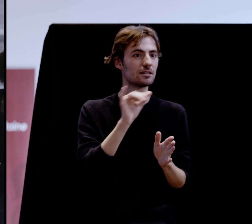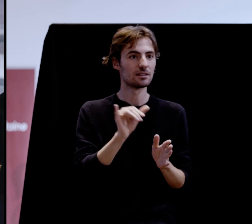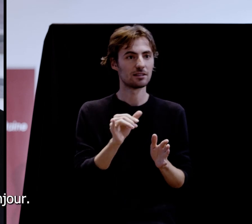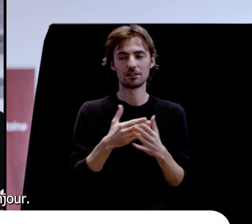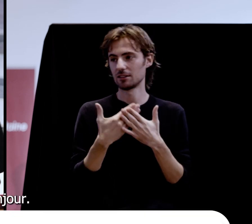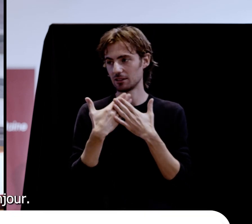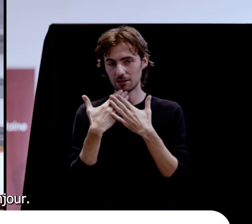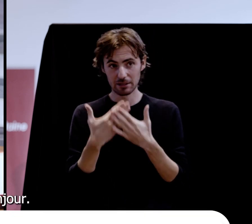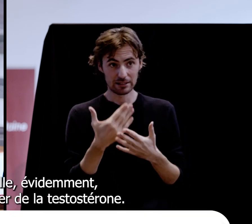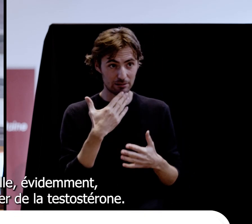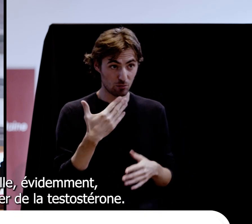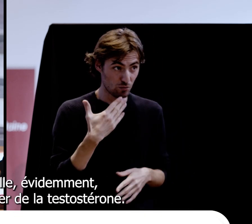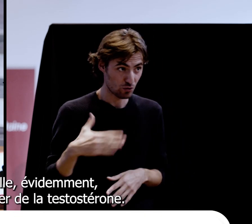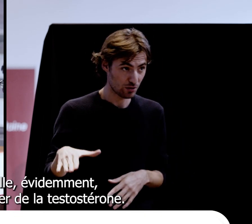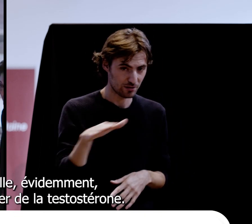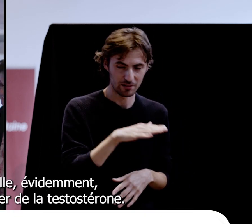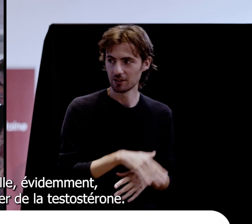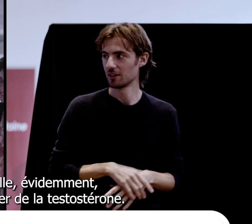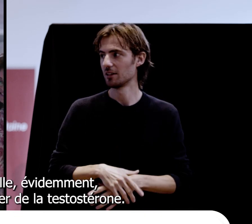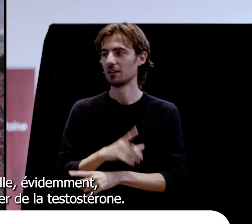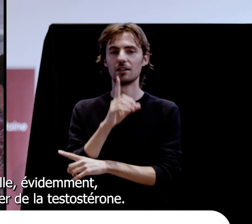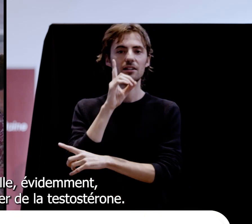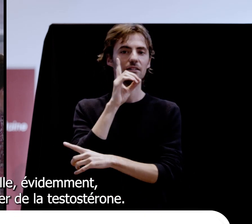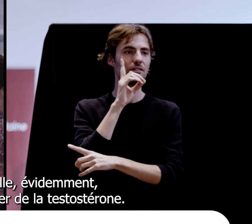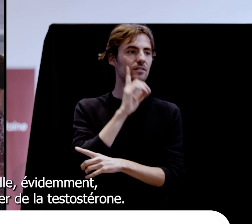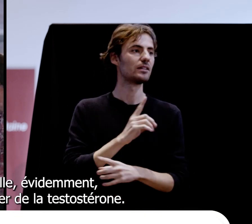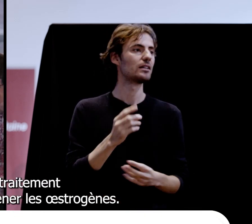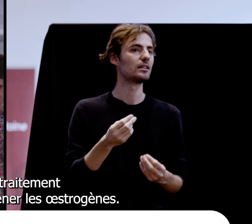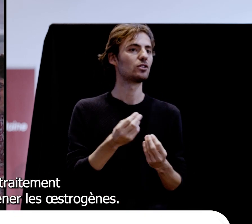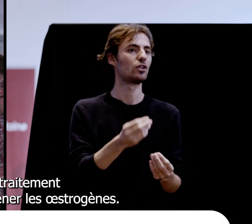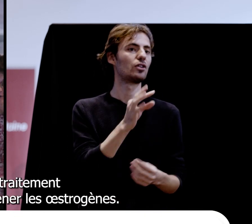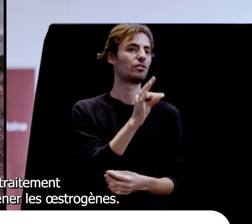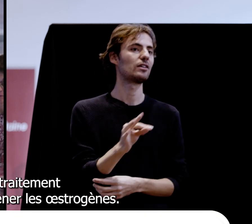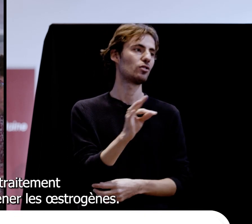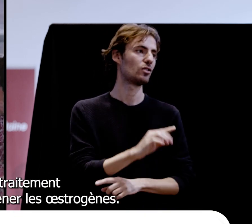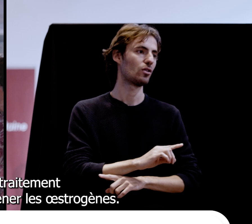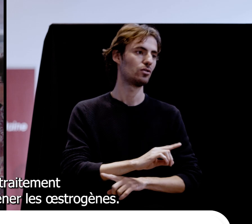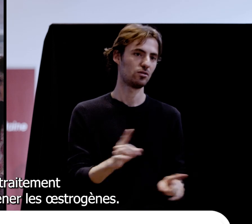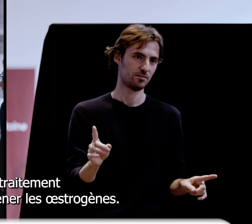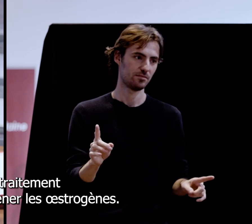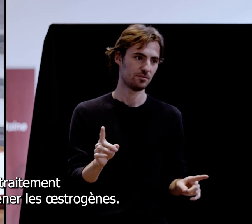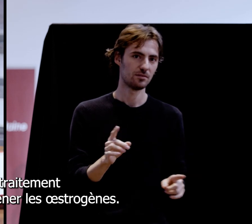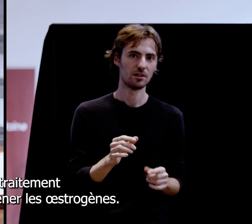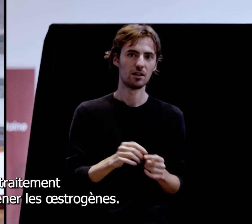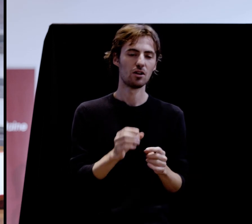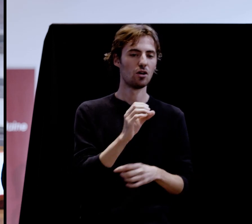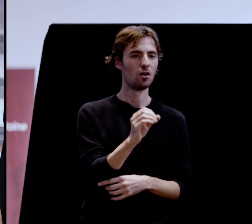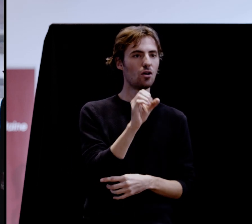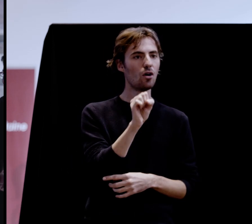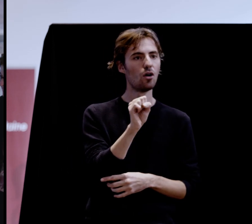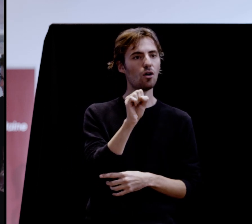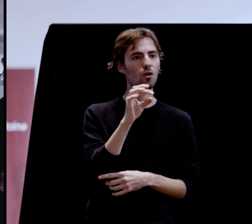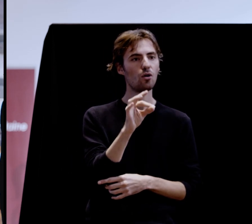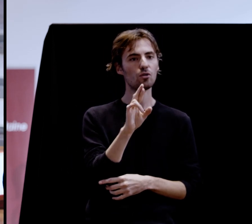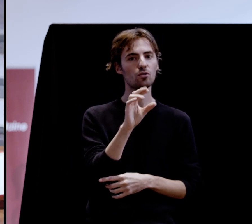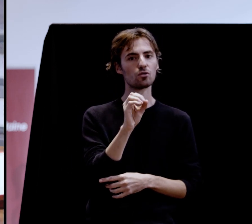Merci. Bonjour. Donc pour la fille, évidemment, on ne va pas amener de la testostérone. Donc le traitement va consister à amener les œstrogènes.